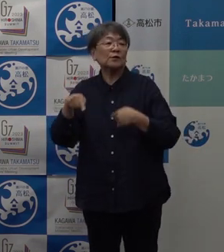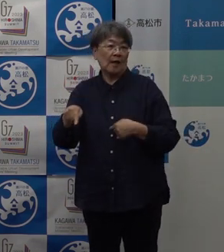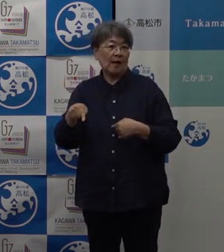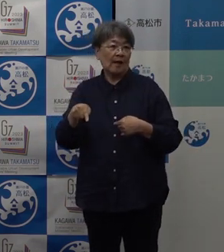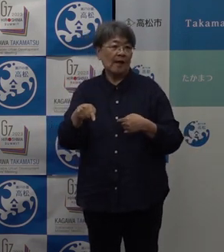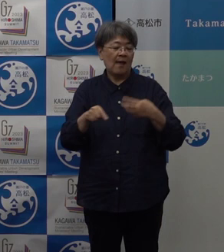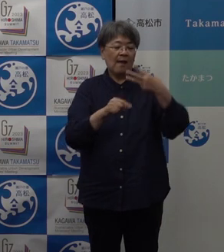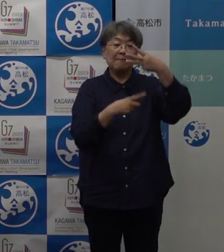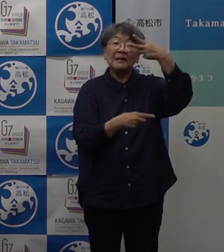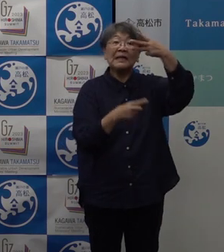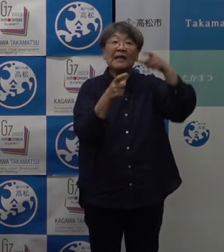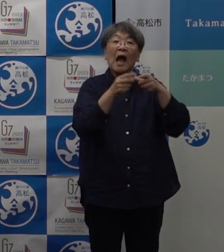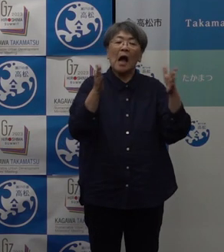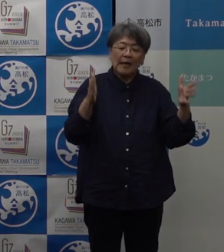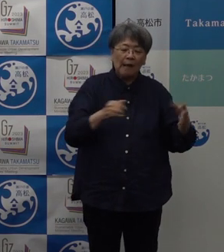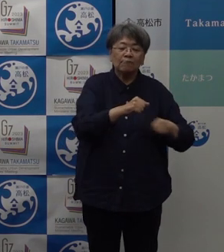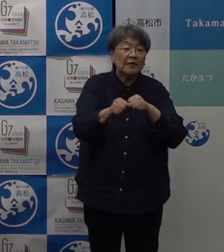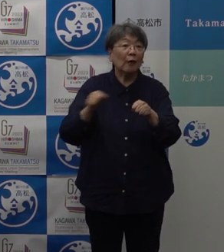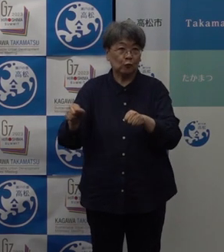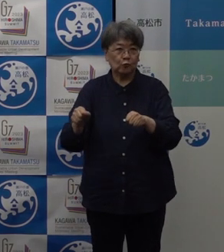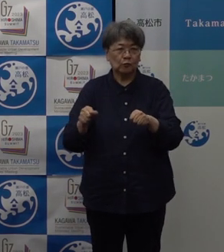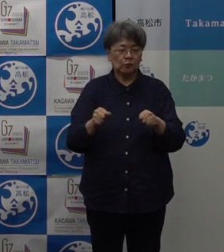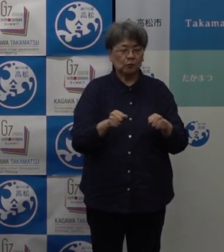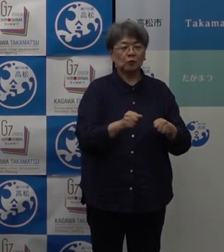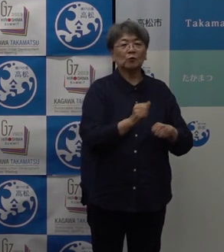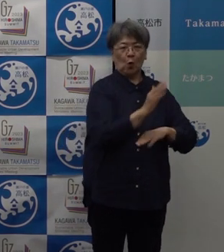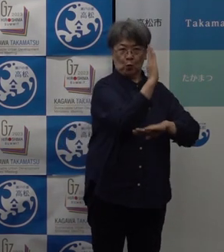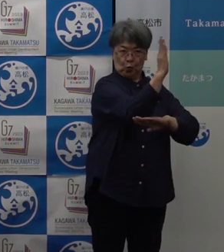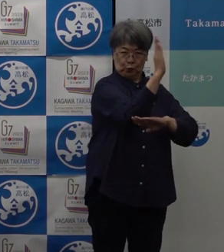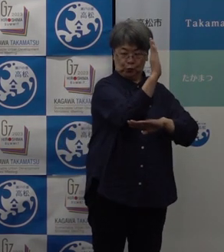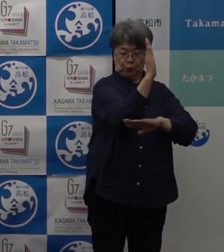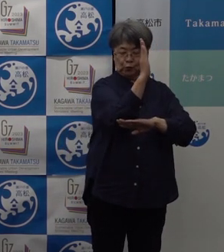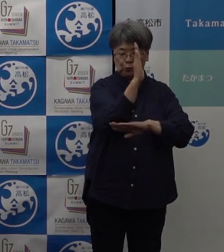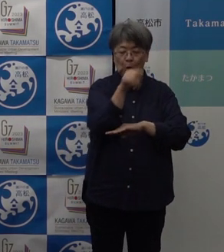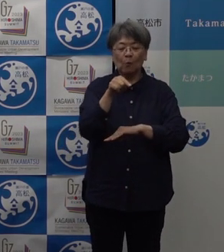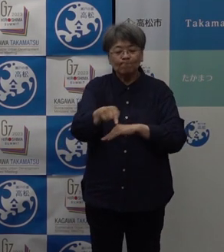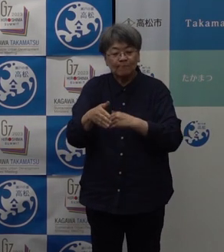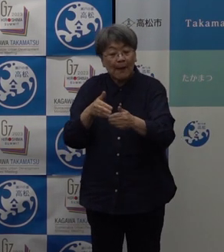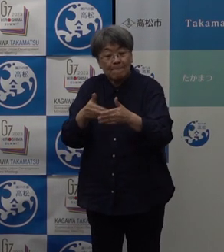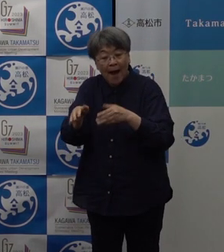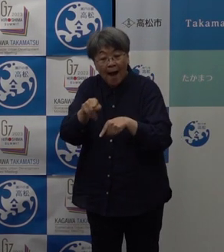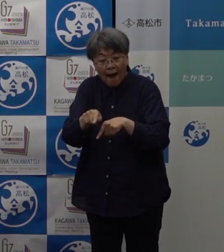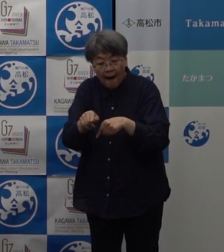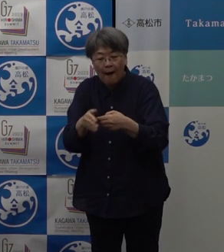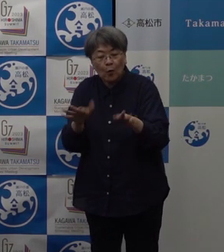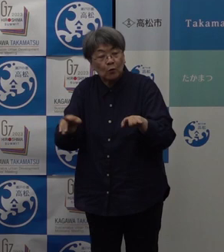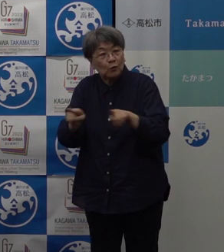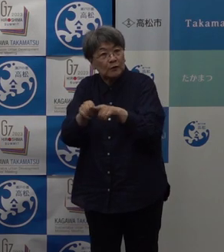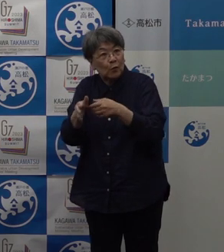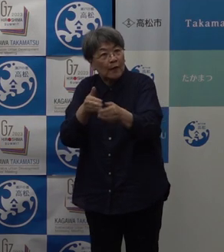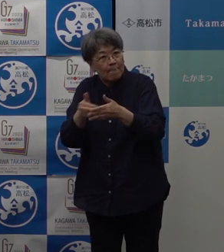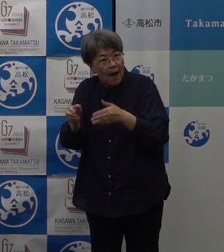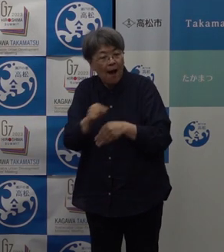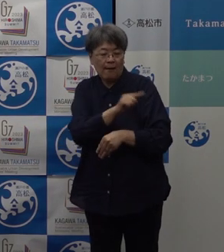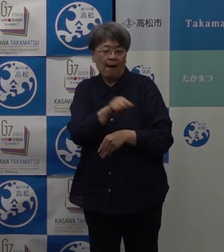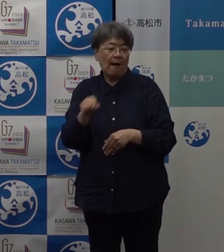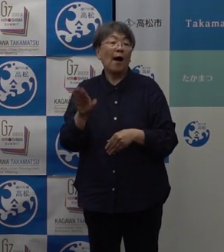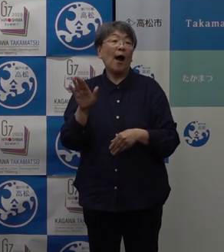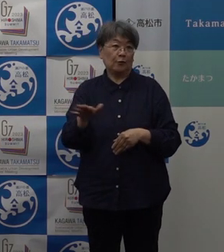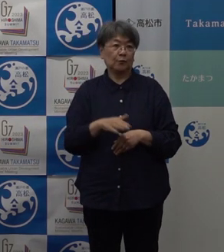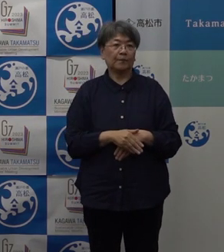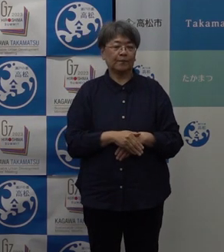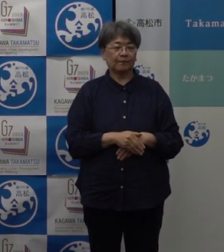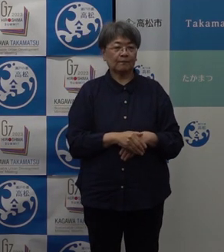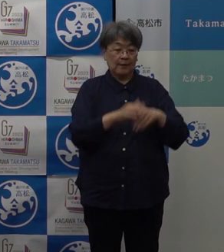日間となっております。講習と現場実施を組み合わせたものとなっておるようでございます。定員は両